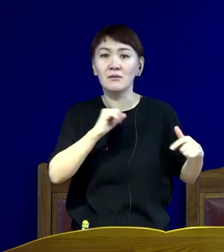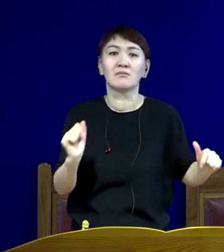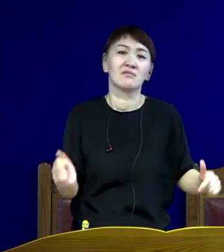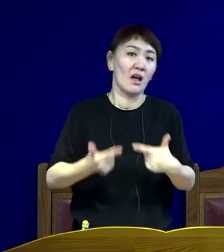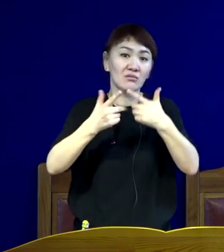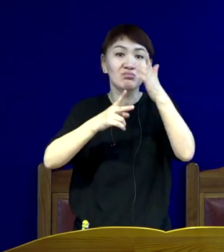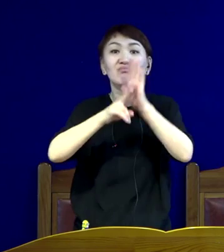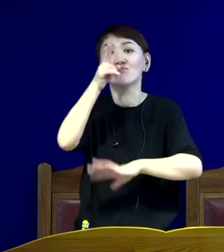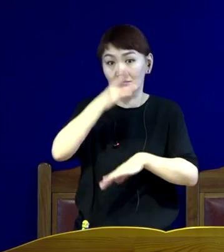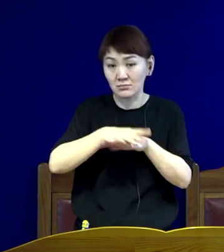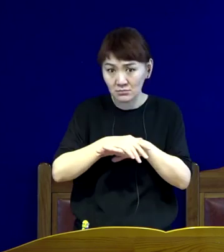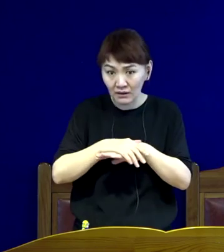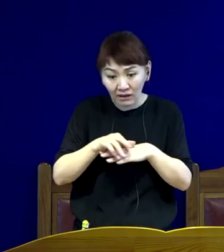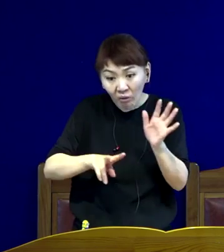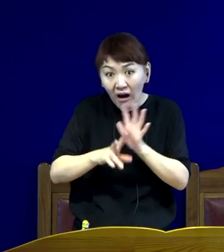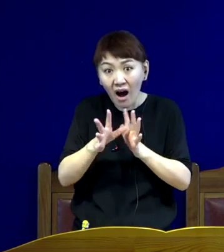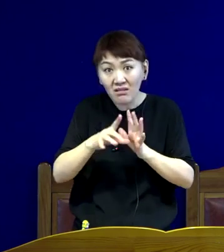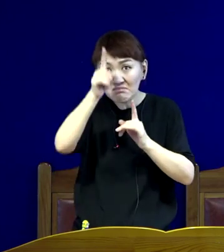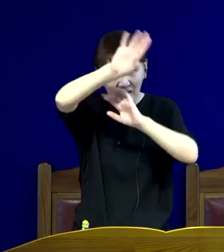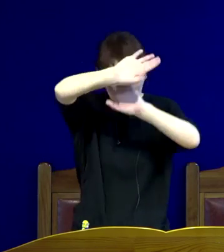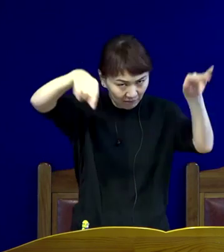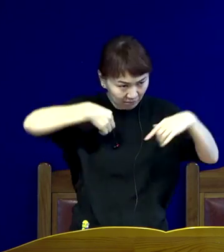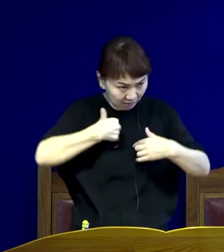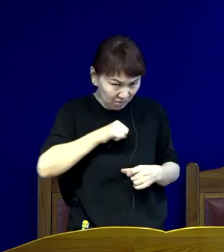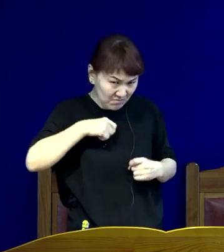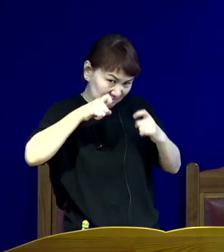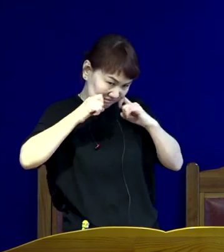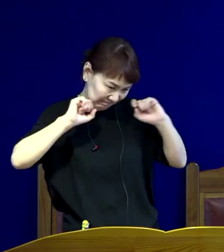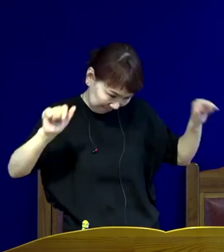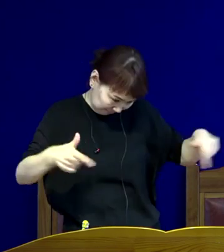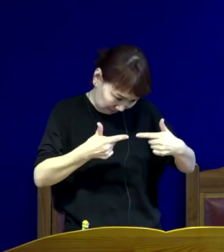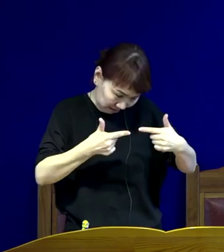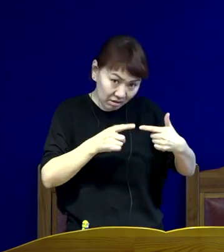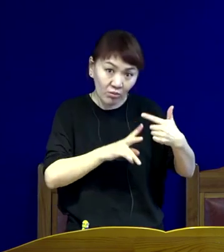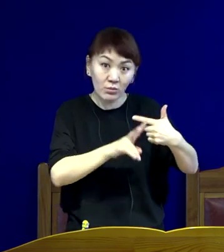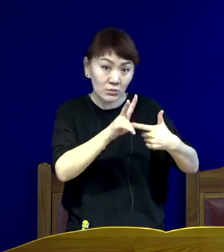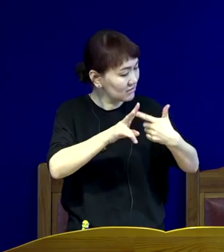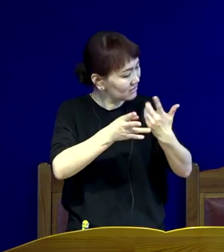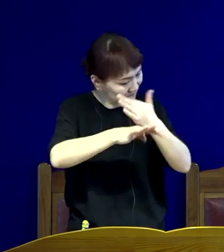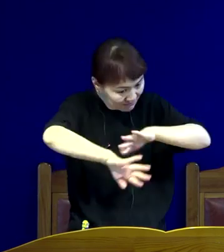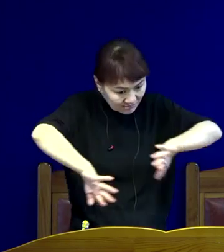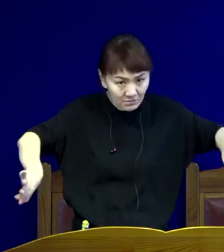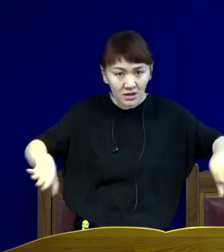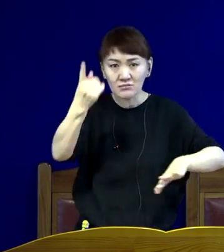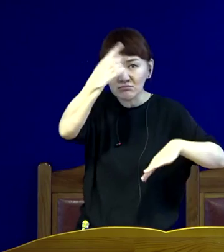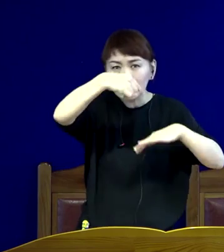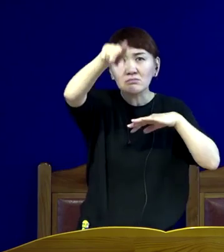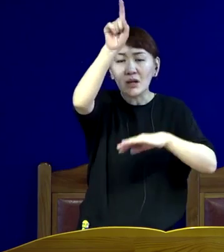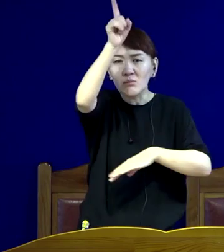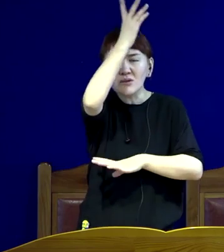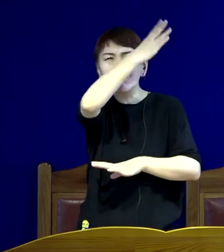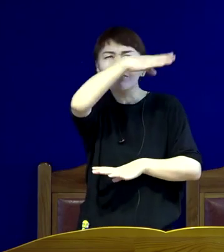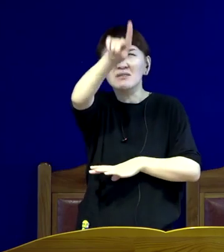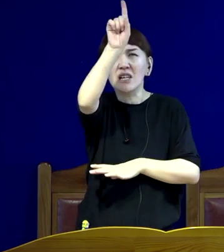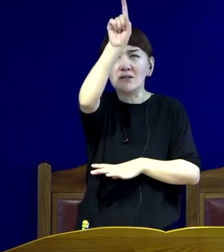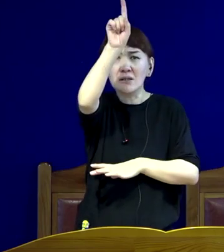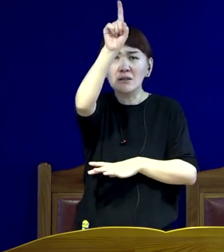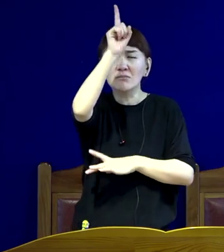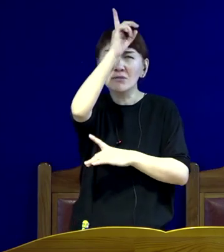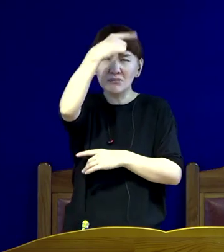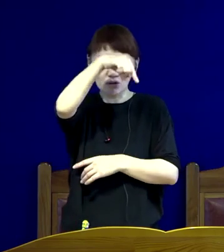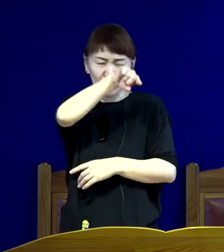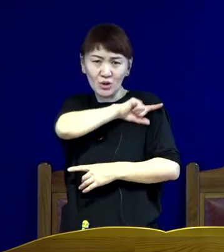бурхан нэг номерт байж бурханы үгийг химжүүр болгож амьдрах юм бол хаяанда жамаараа